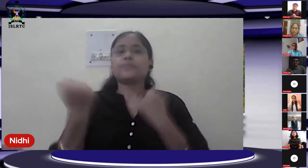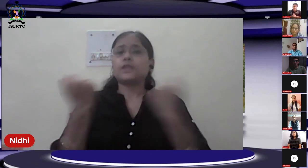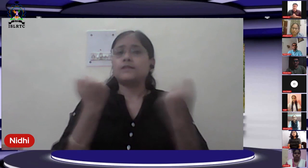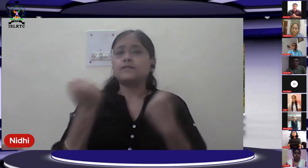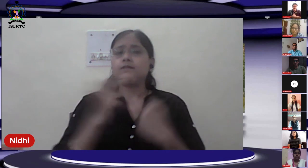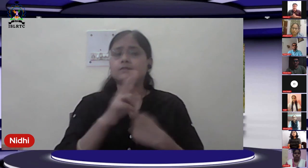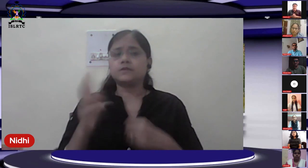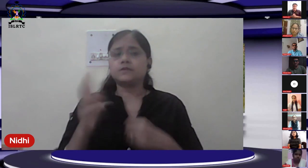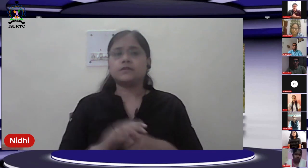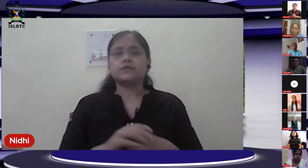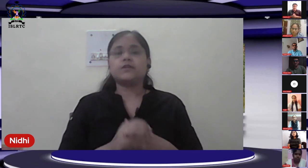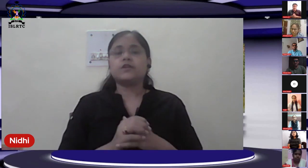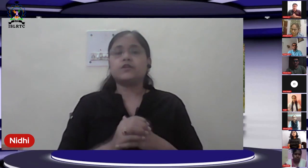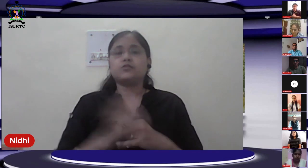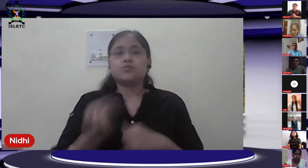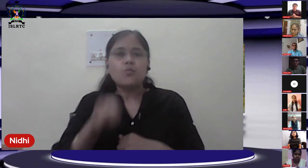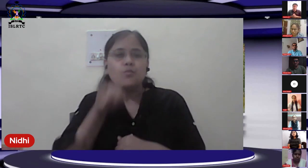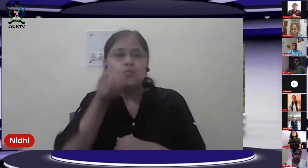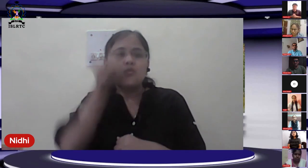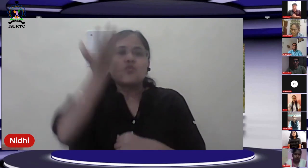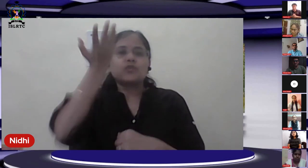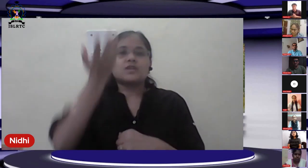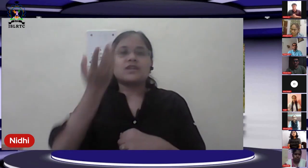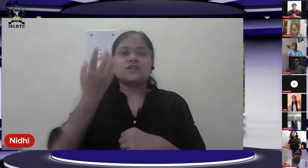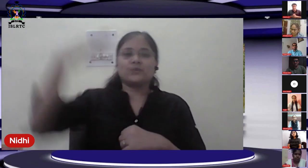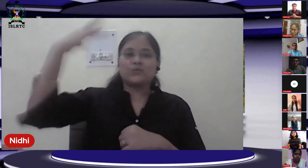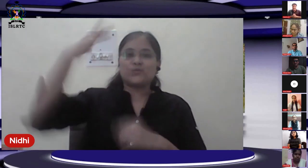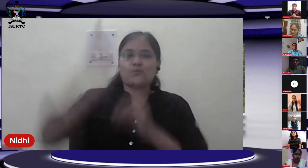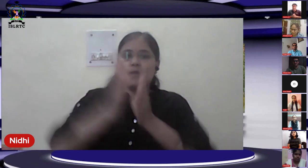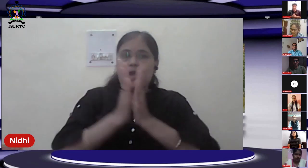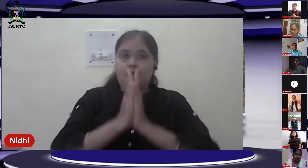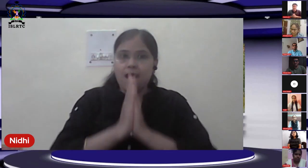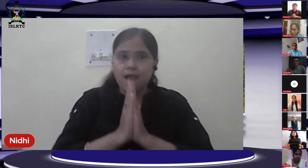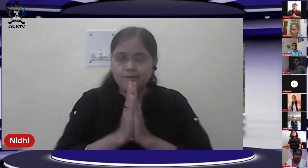नमस्कार है जो हम करते हैं, फिर मेडिटेशन है,